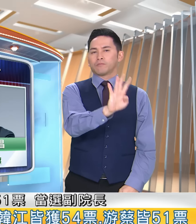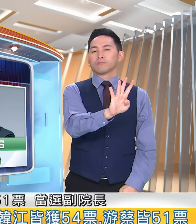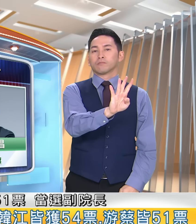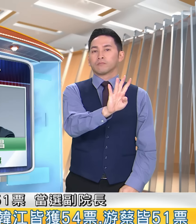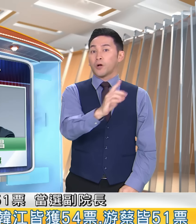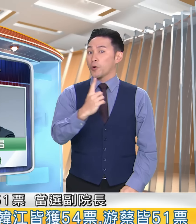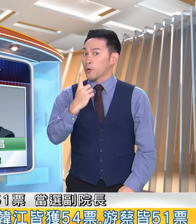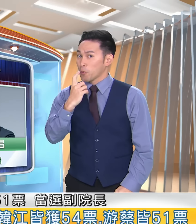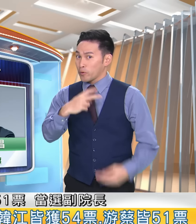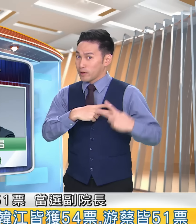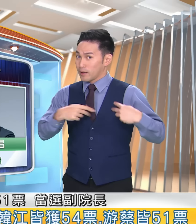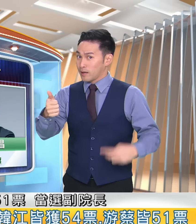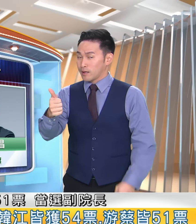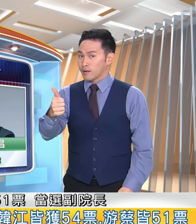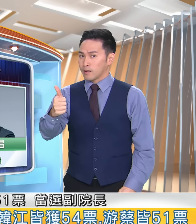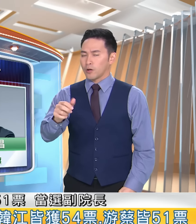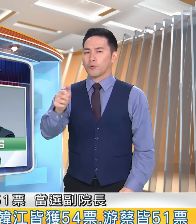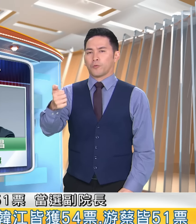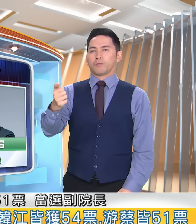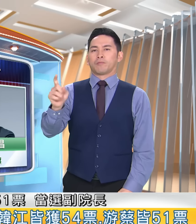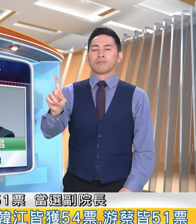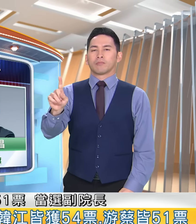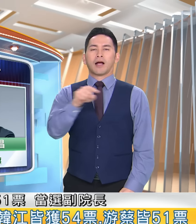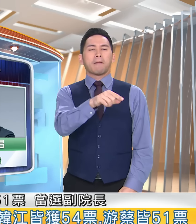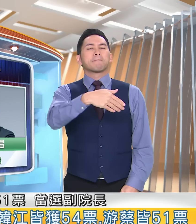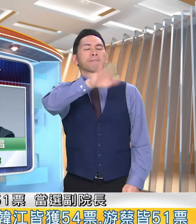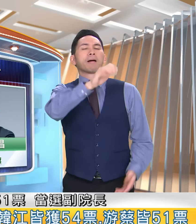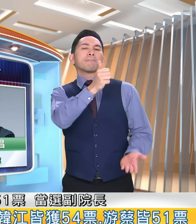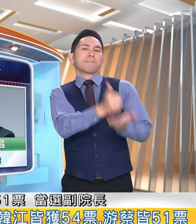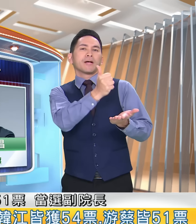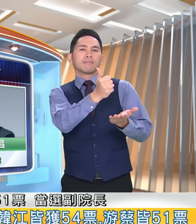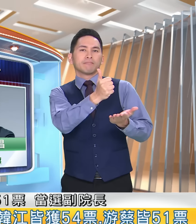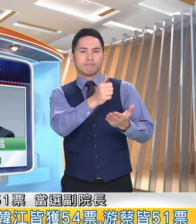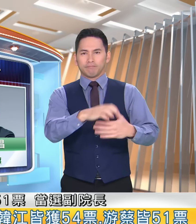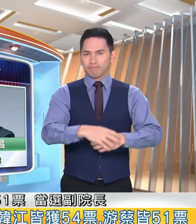的51票，当选副院长。